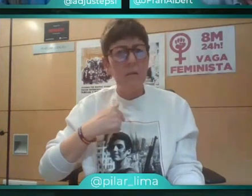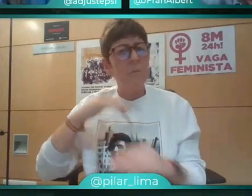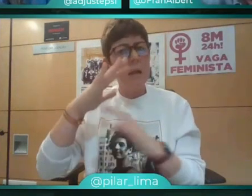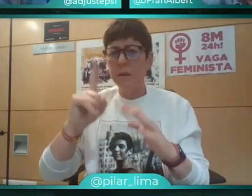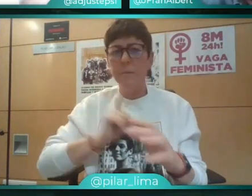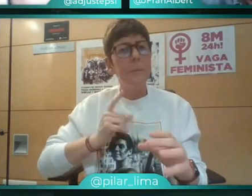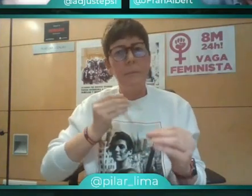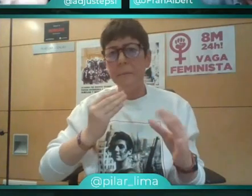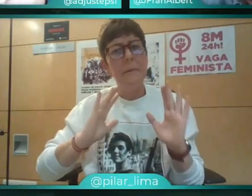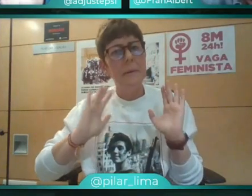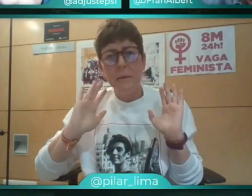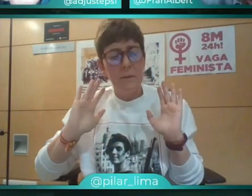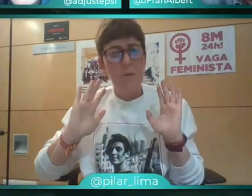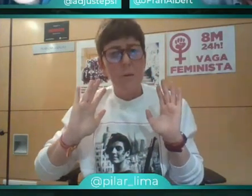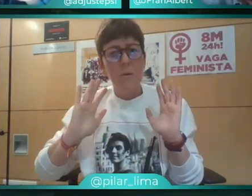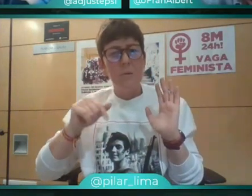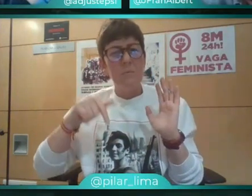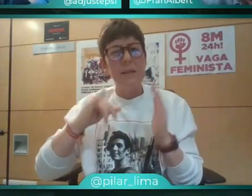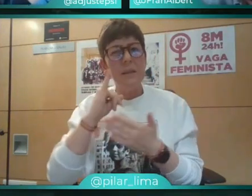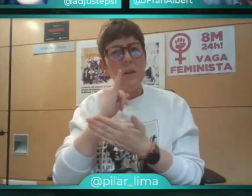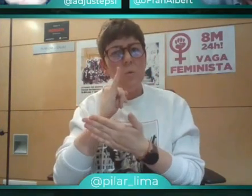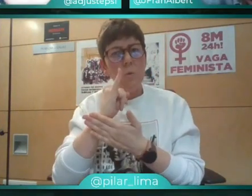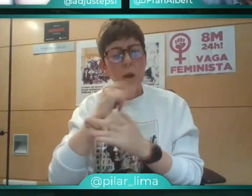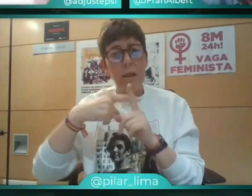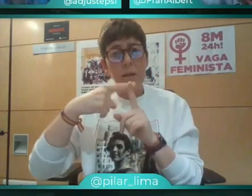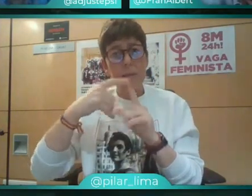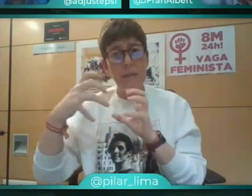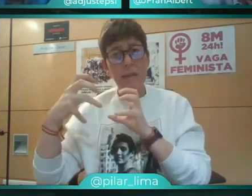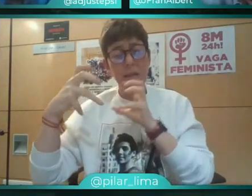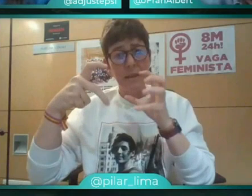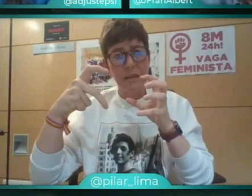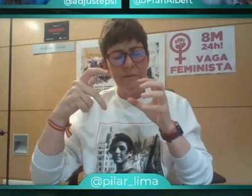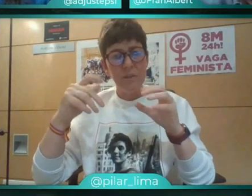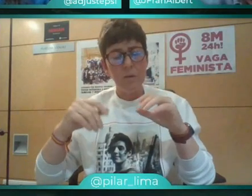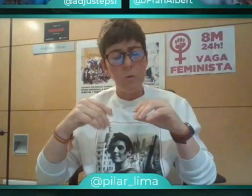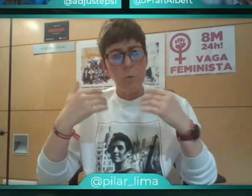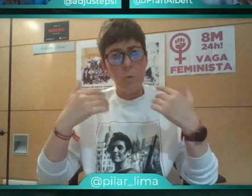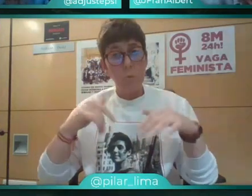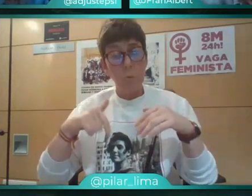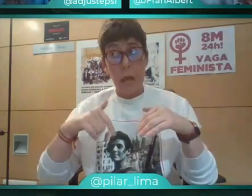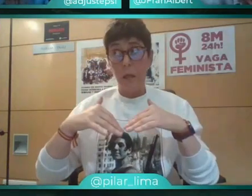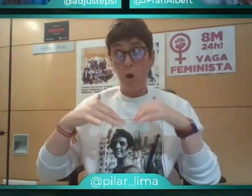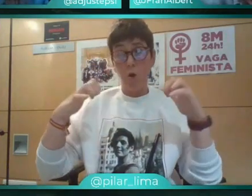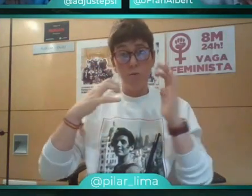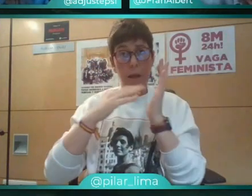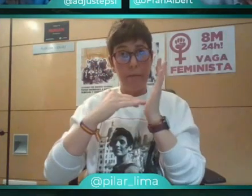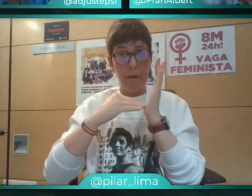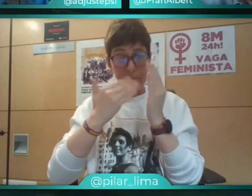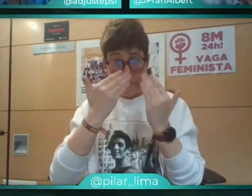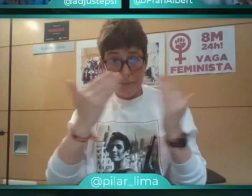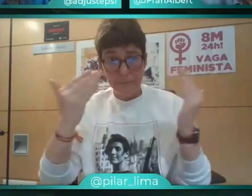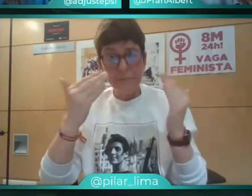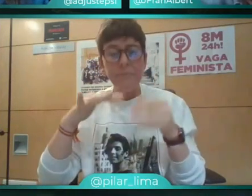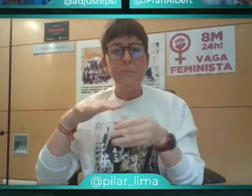con los colectivos a mí sí me Respeta a mí se me trata bien aquí en la institución el nivel de agresividad sí que